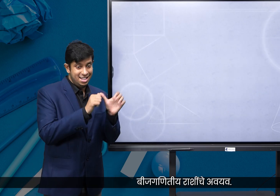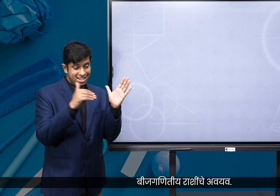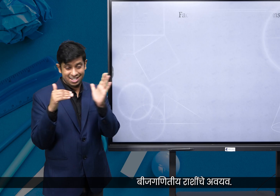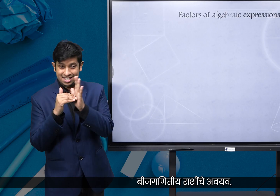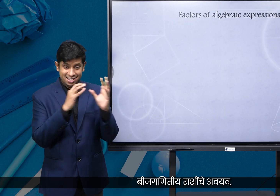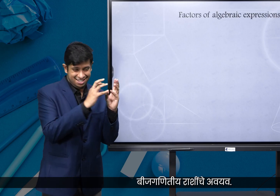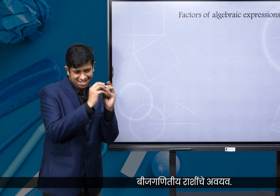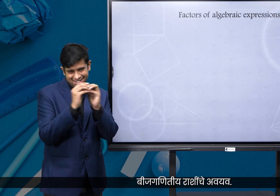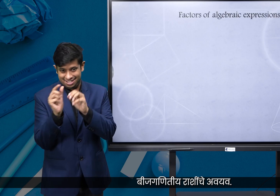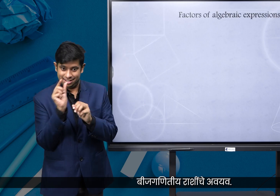बीजगणितीय राशींचे अवयव.